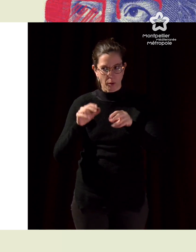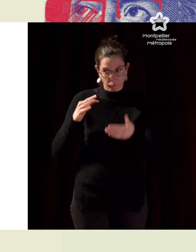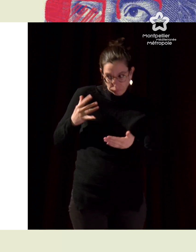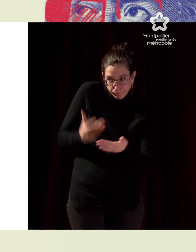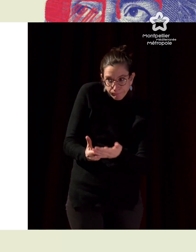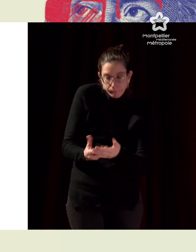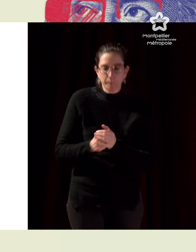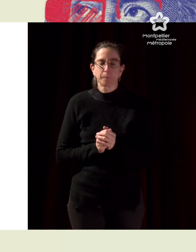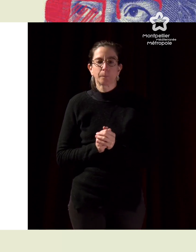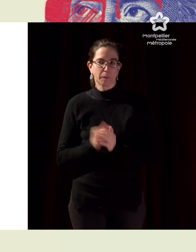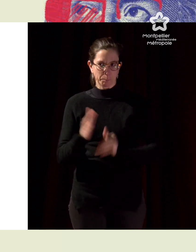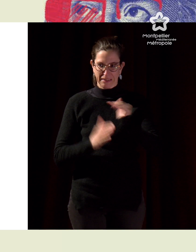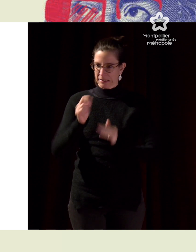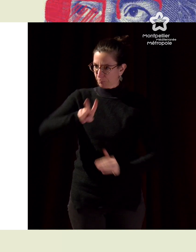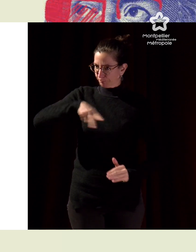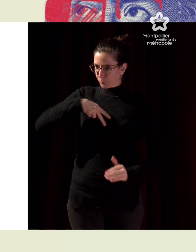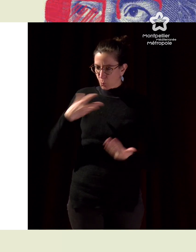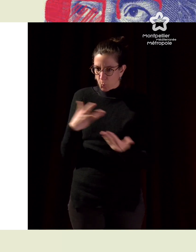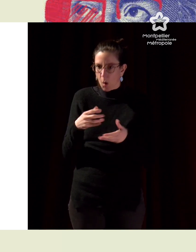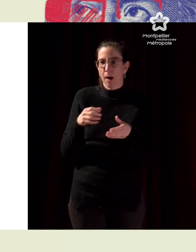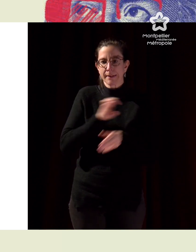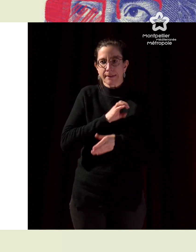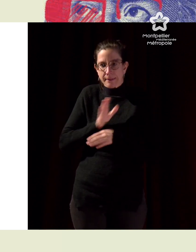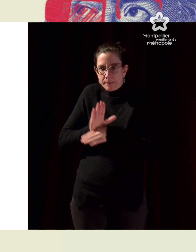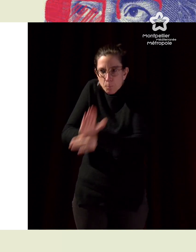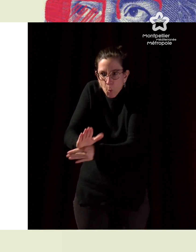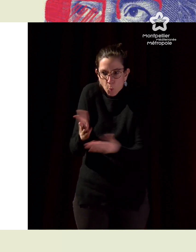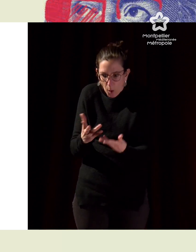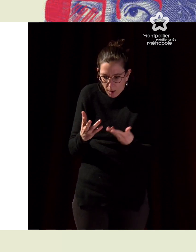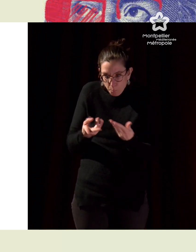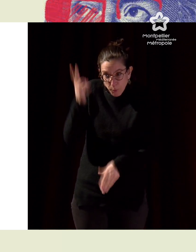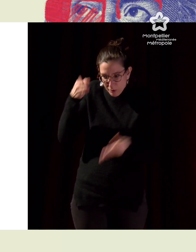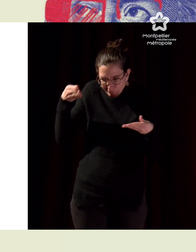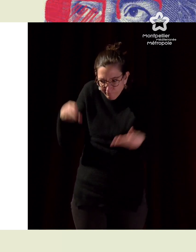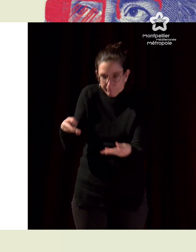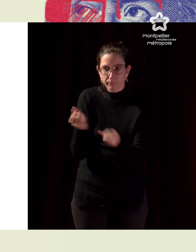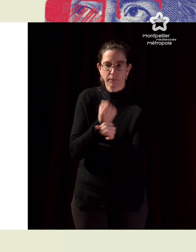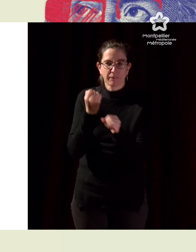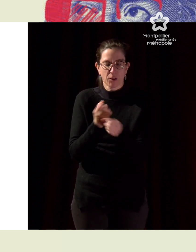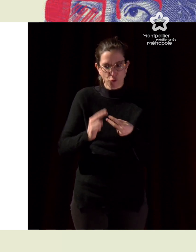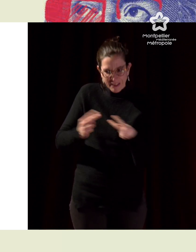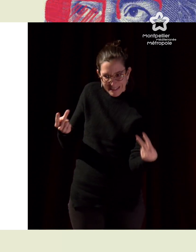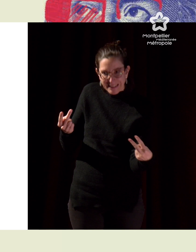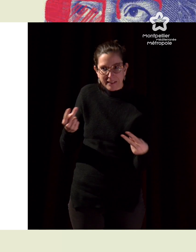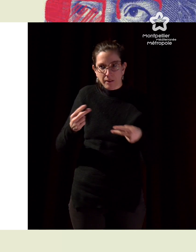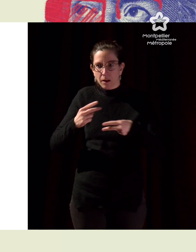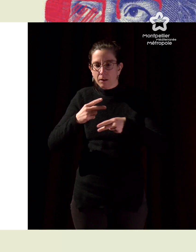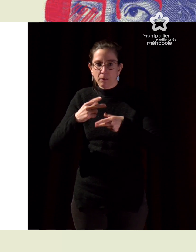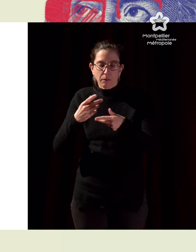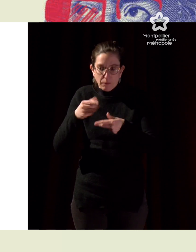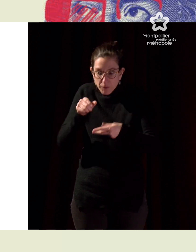métier, un gros focus sur ce que la génétique, l'ADN a pu amener sur notre